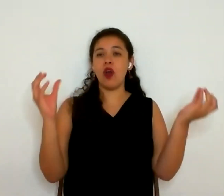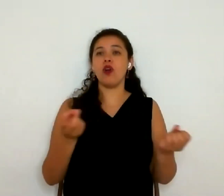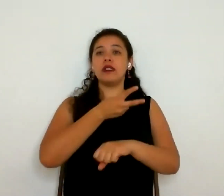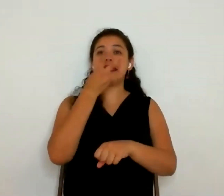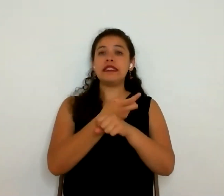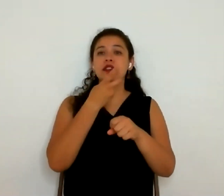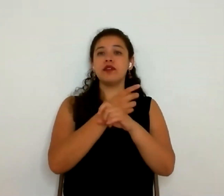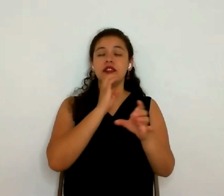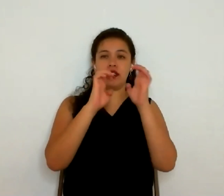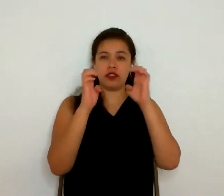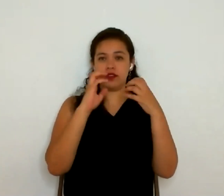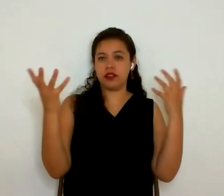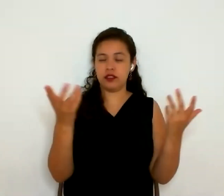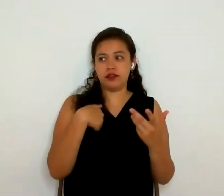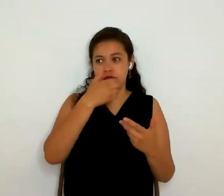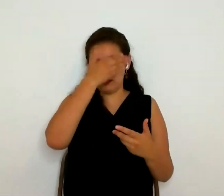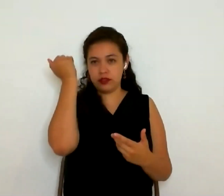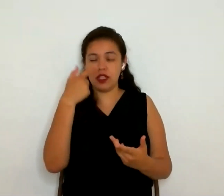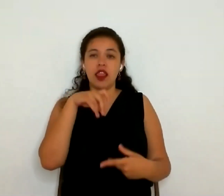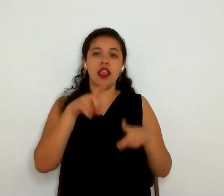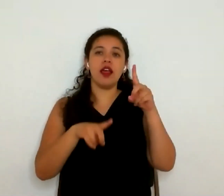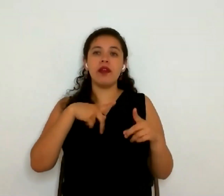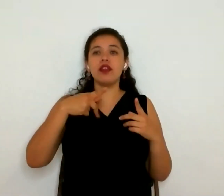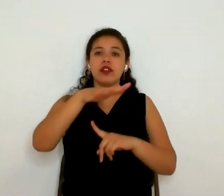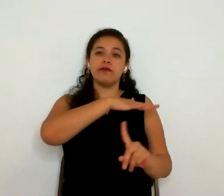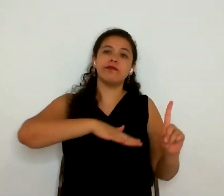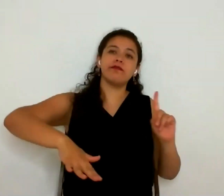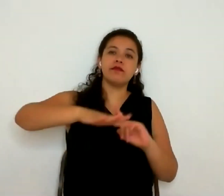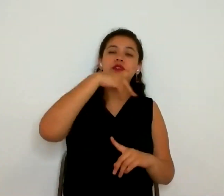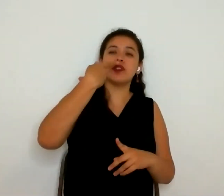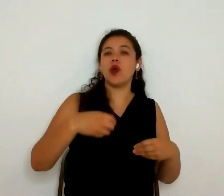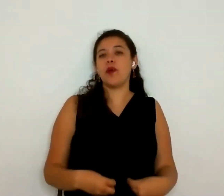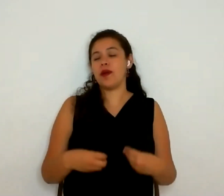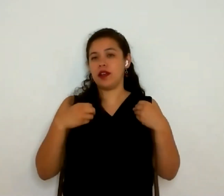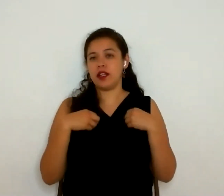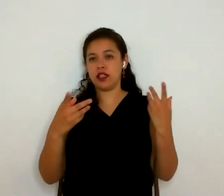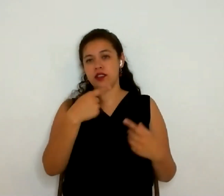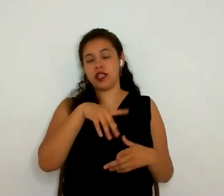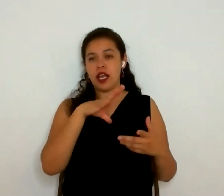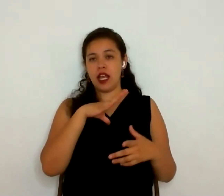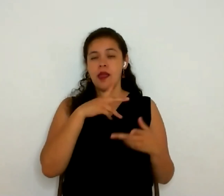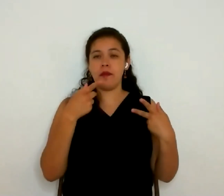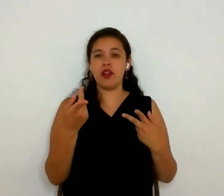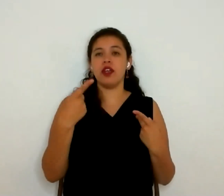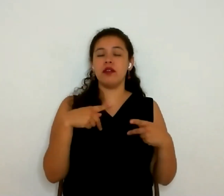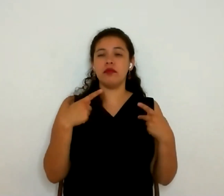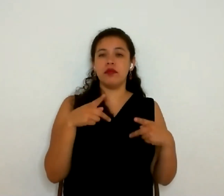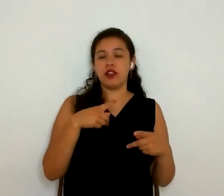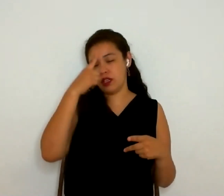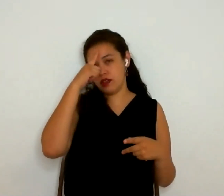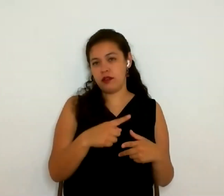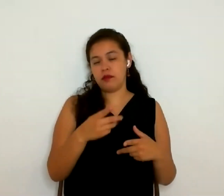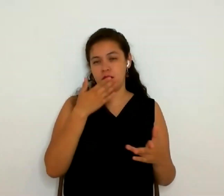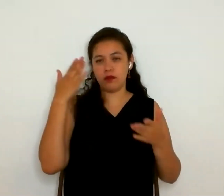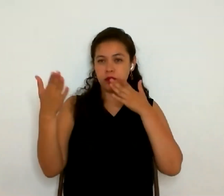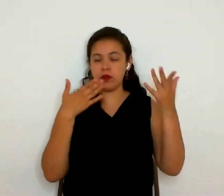es que eso va a depender mucho de las situaciones del que ustedes viven ustedes reciben cuántas personas para hacer estudios esto económico